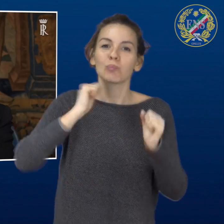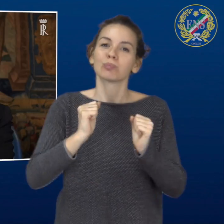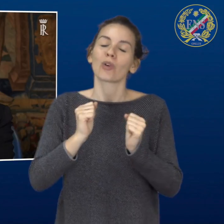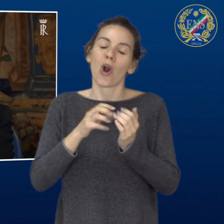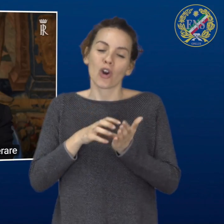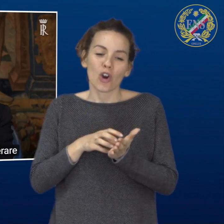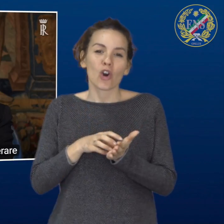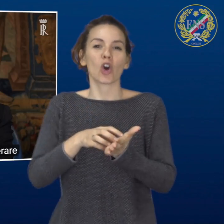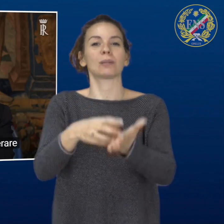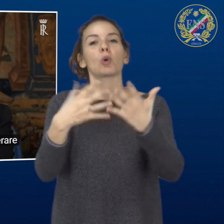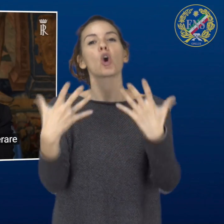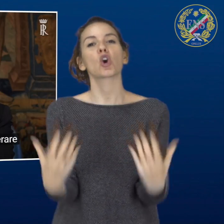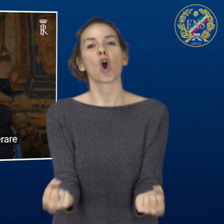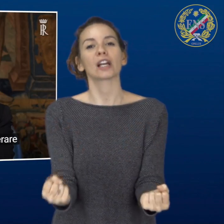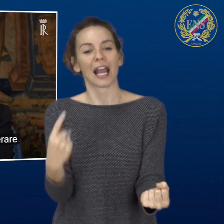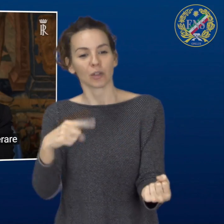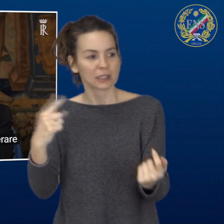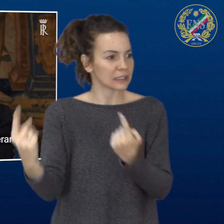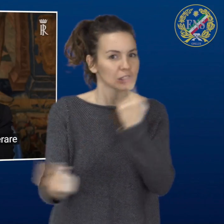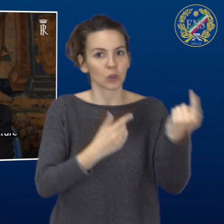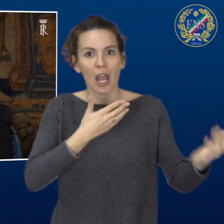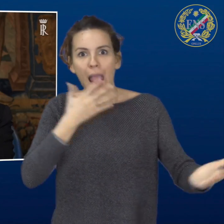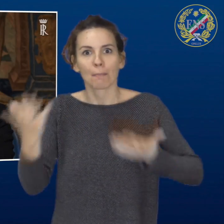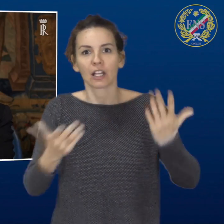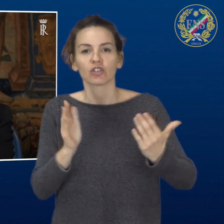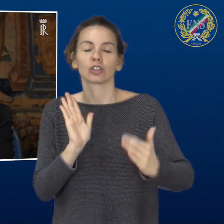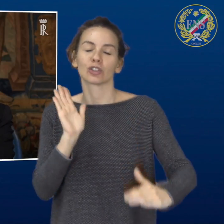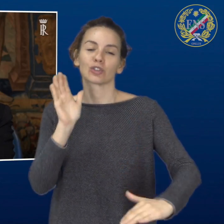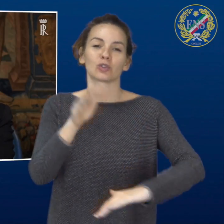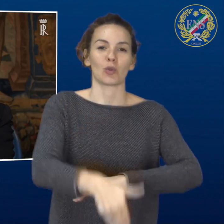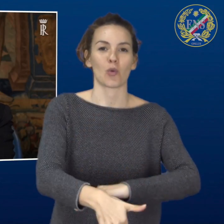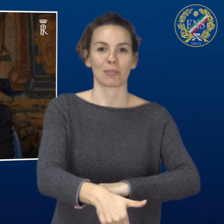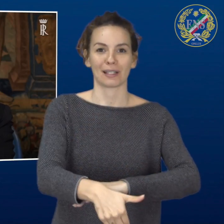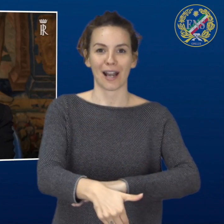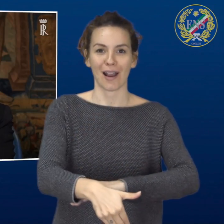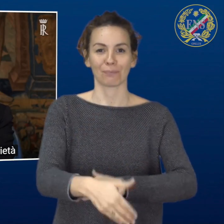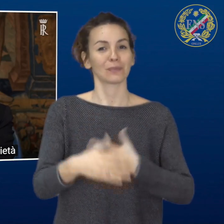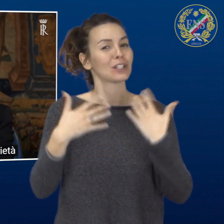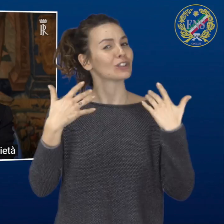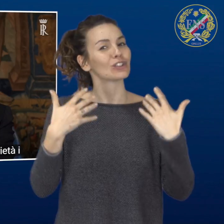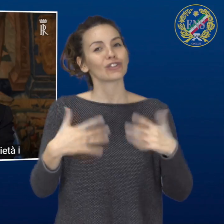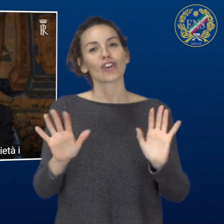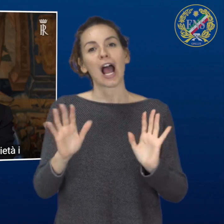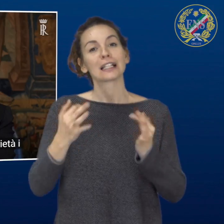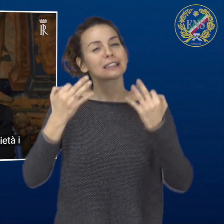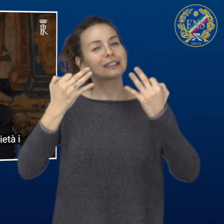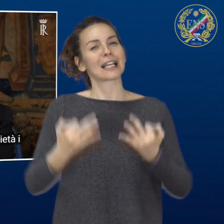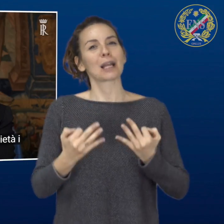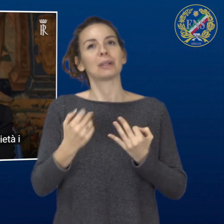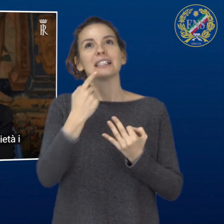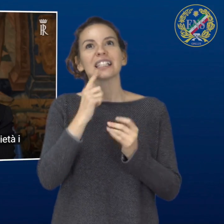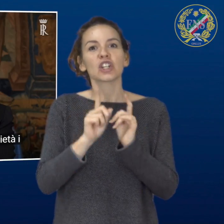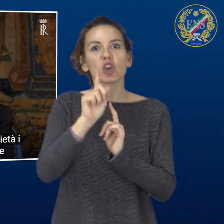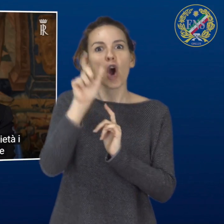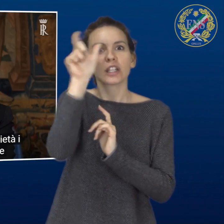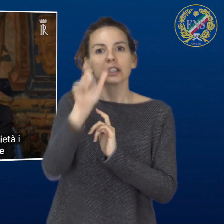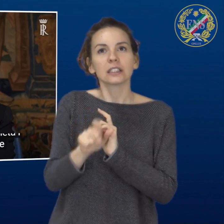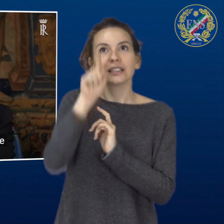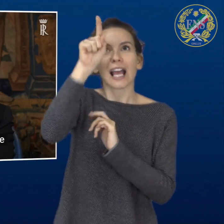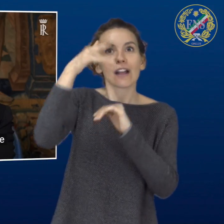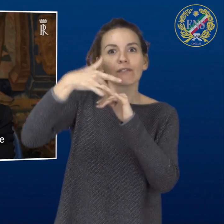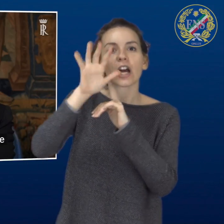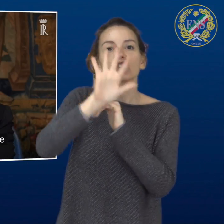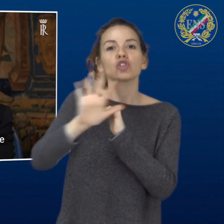concretamente a superare questa emergenza. Lo stanno facendo con grande serietà i nostri concittadini delle